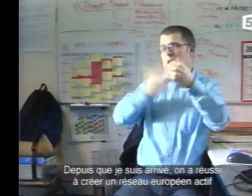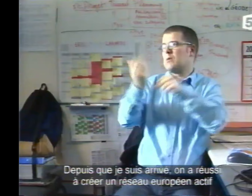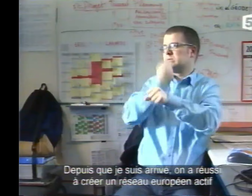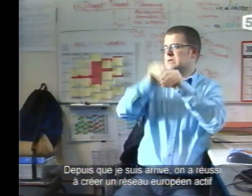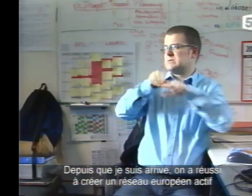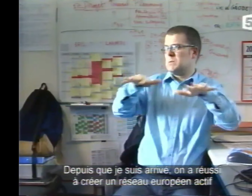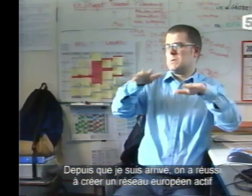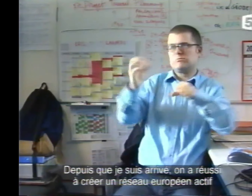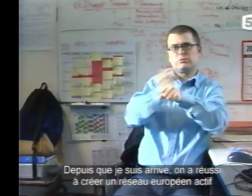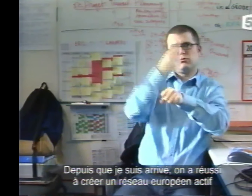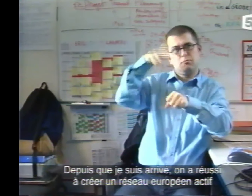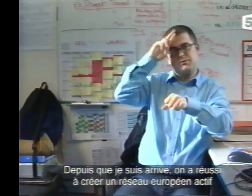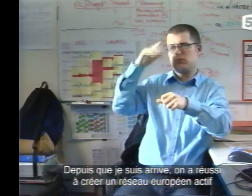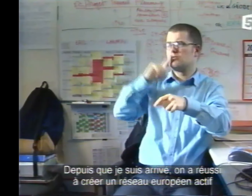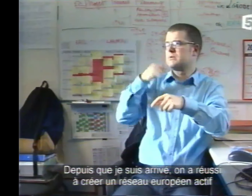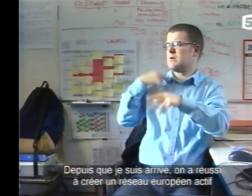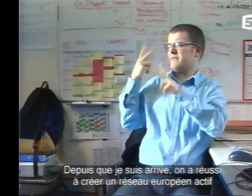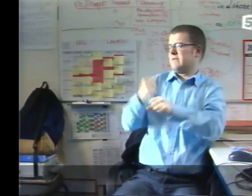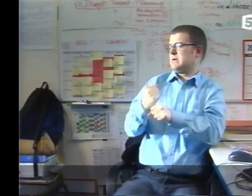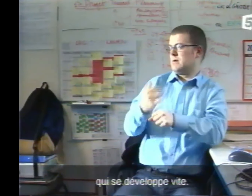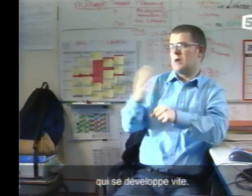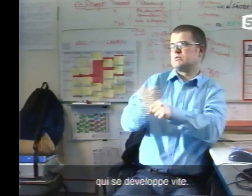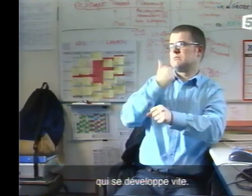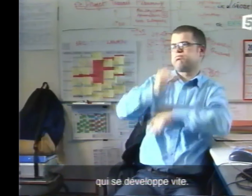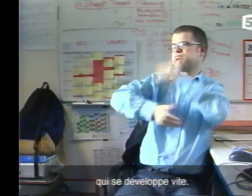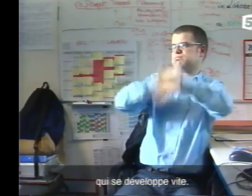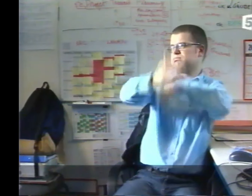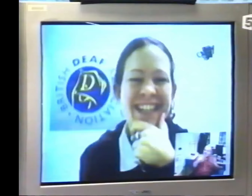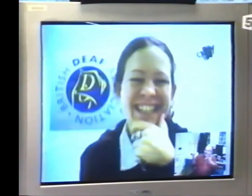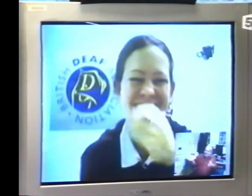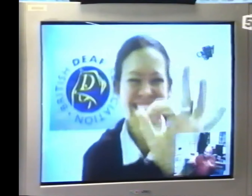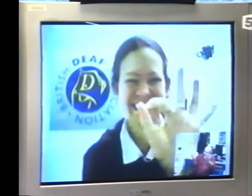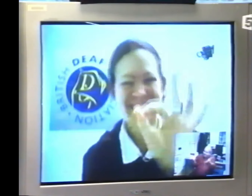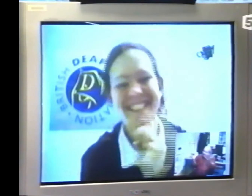créer un réseau européen vraiment actif et qui se développe très rapidement.